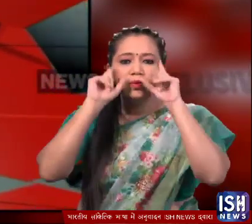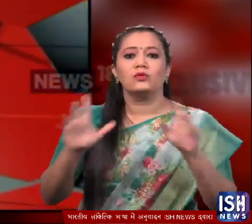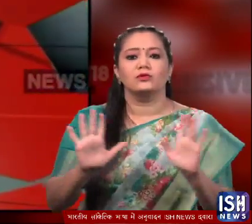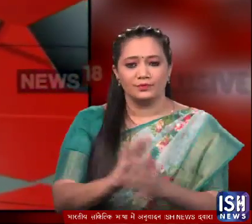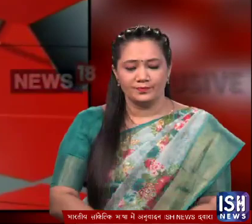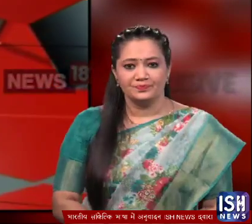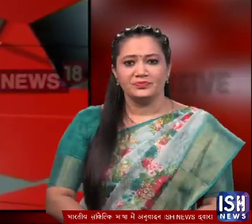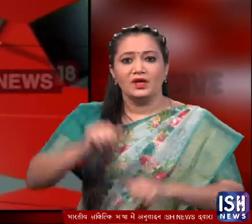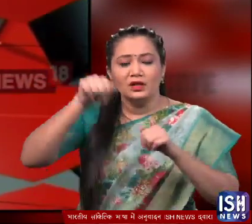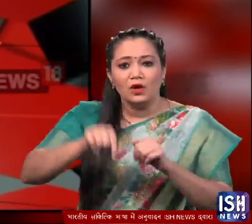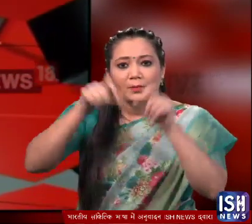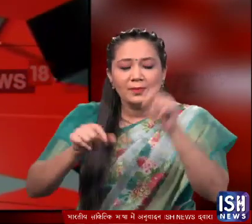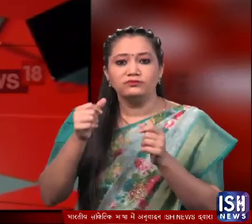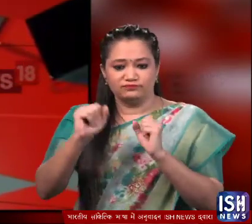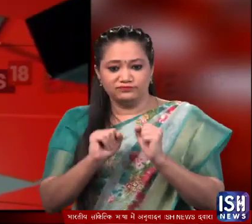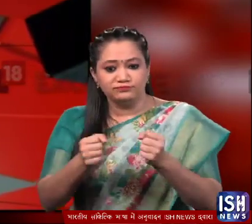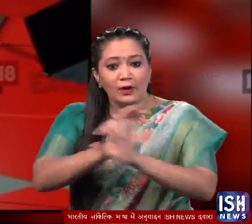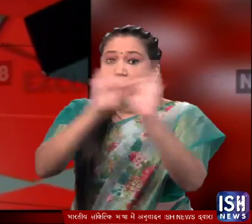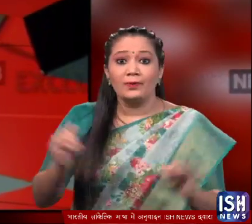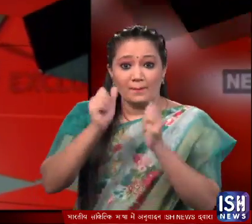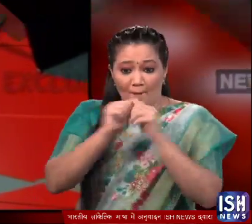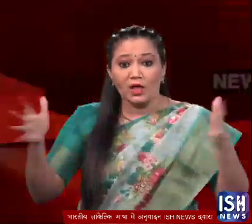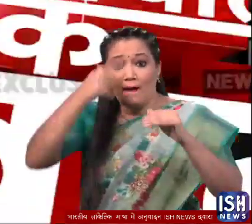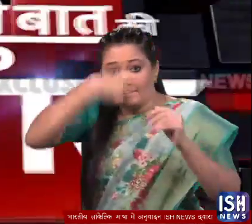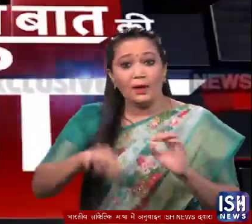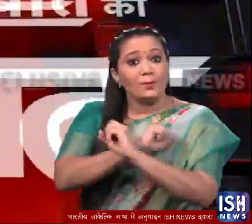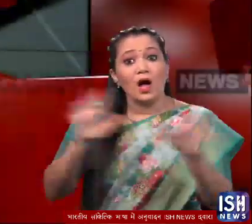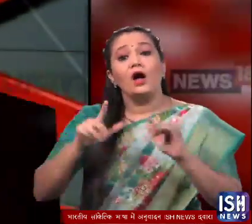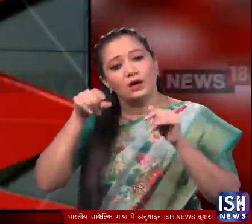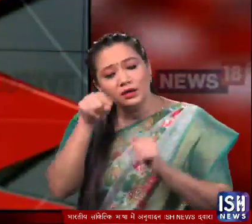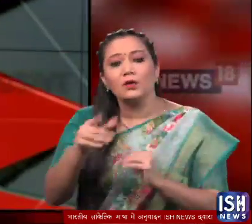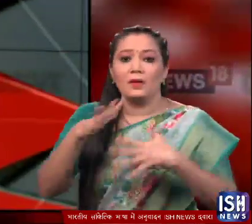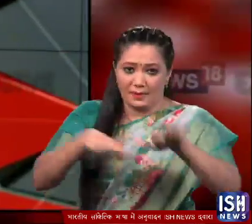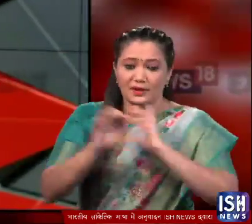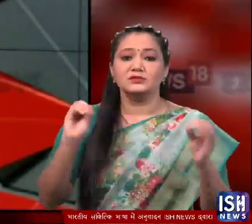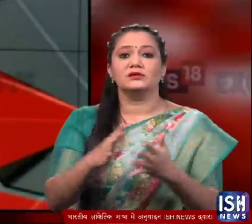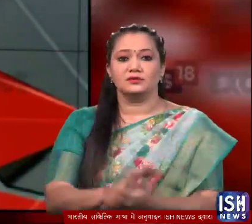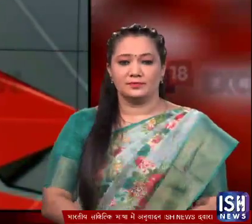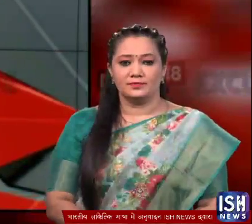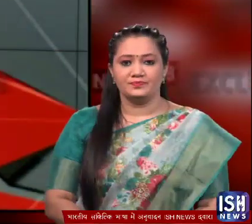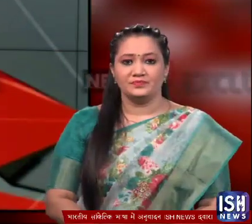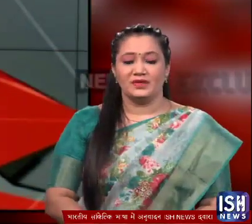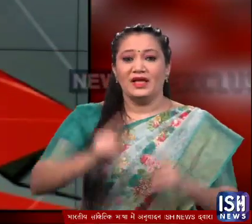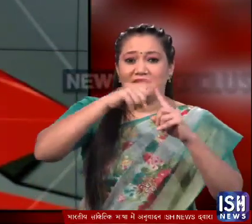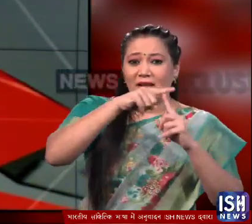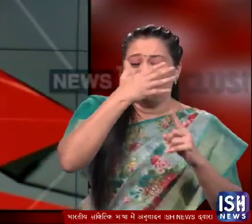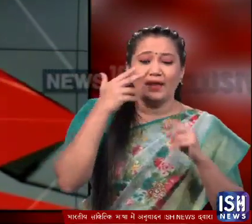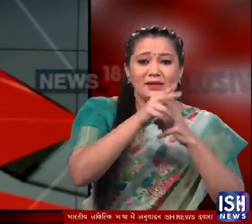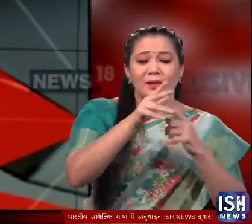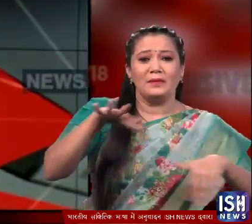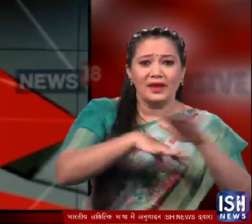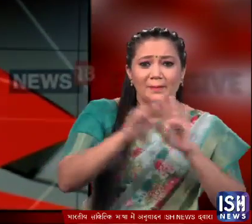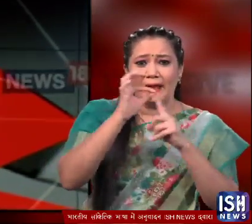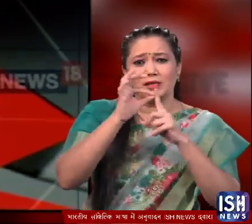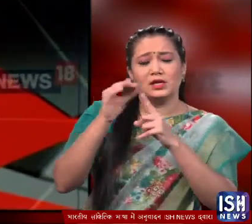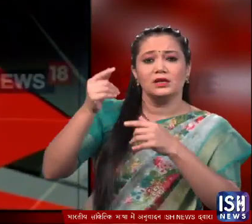इस रूट पर बिना पायलट वाली मेट्रो का ट्रायल शुरू करने की तैयारी है। तालिबान की आड़ लेकर पाकिस्तान ने चीन की मिसाइल हासिल कर